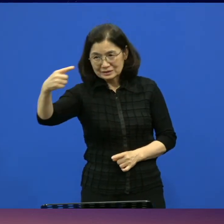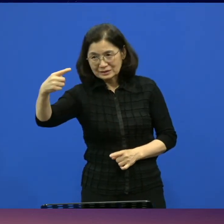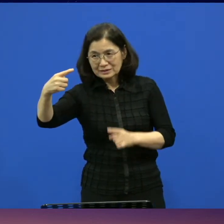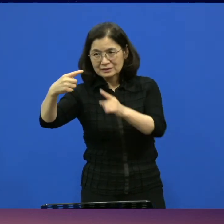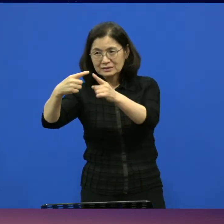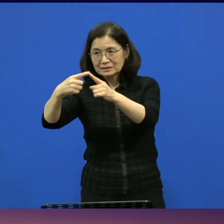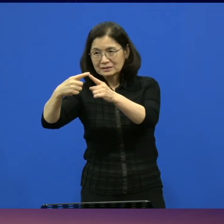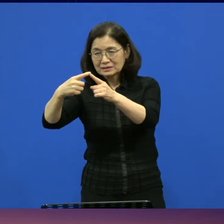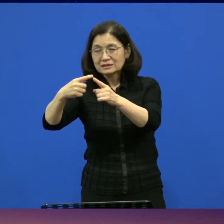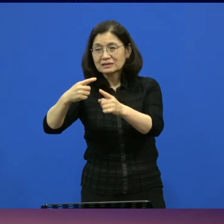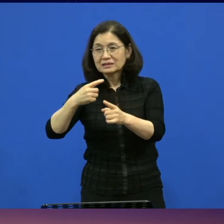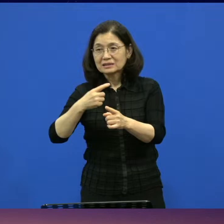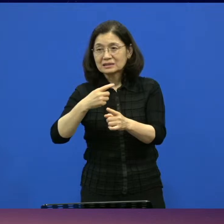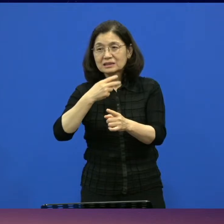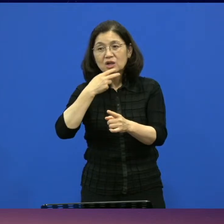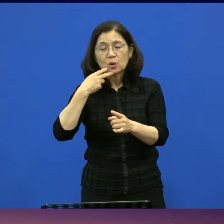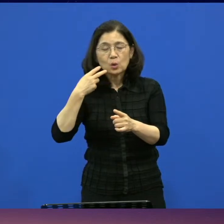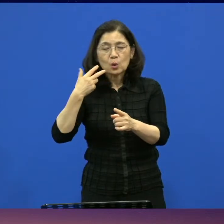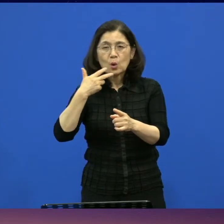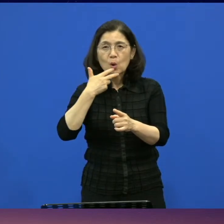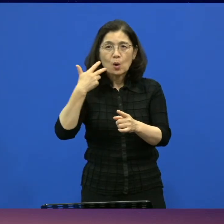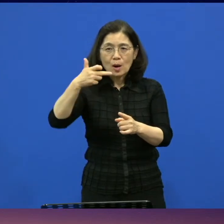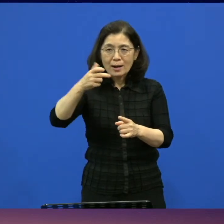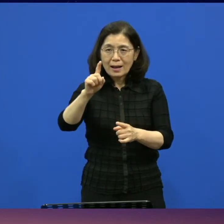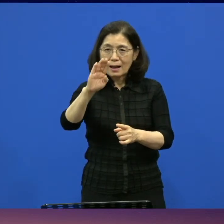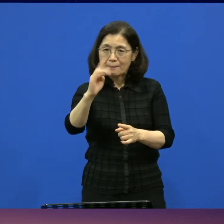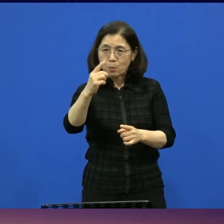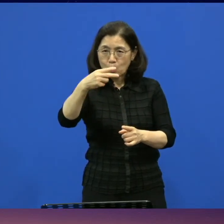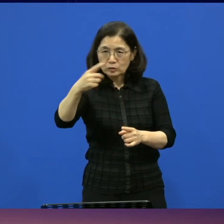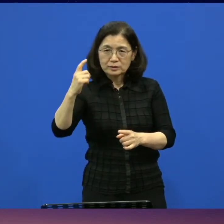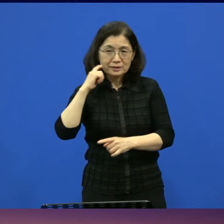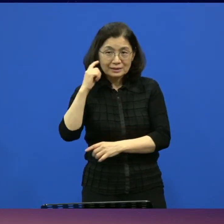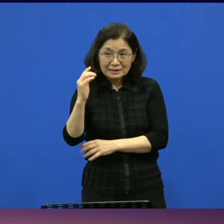거예요. 무게, 무겁다.